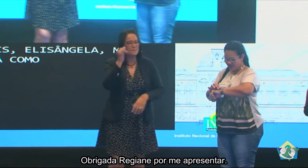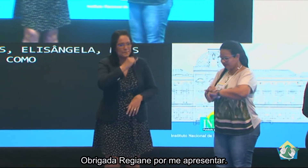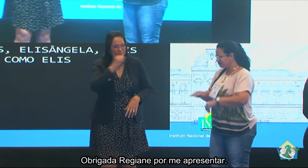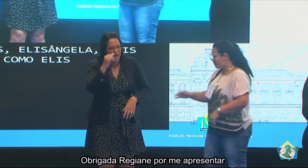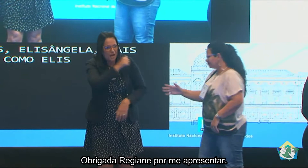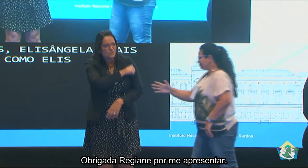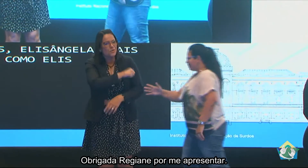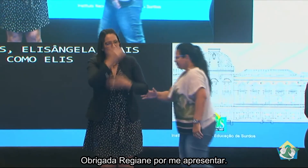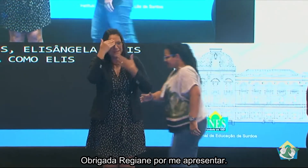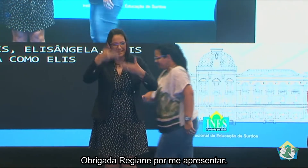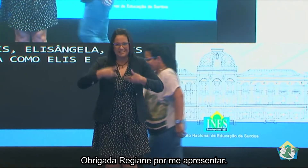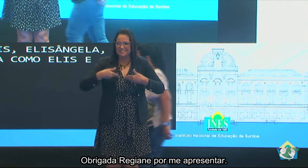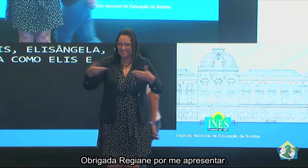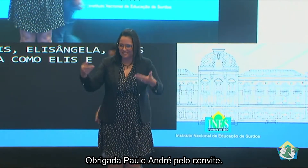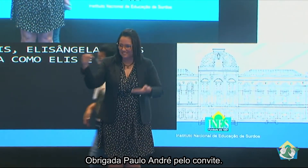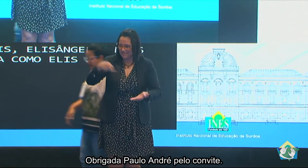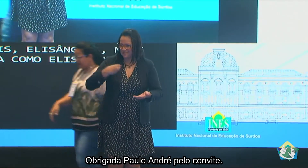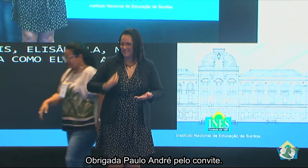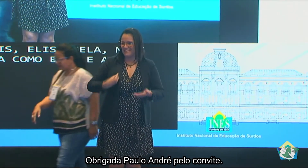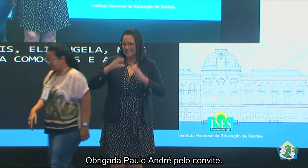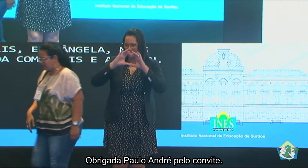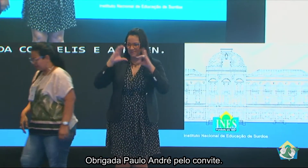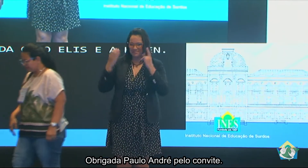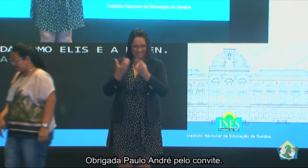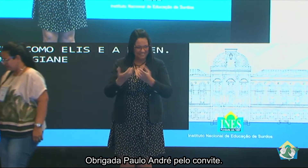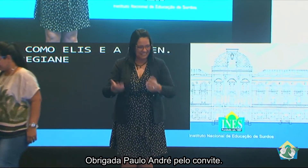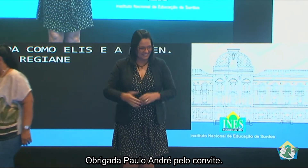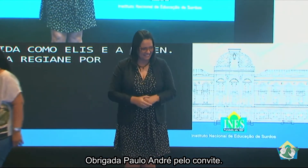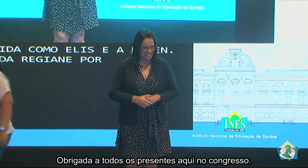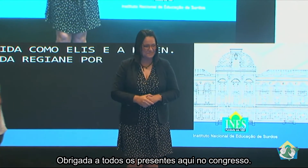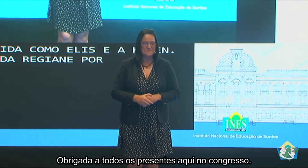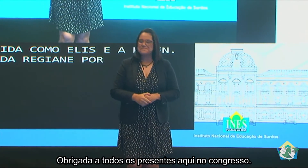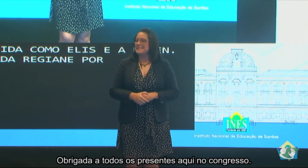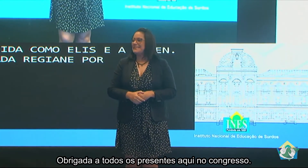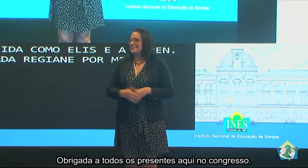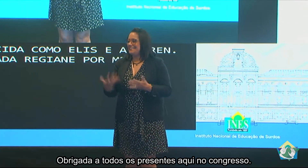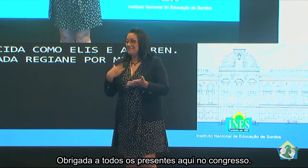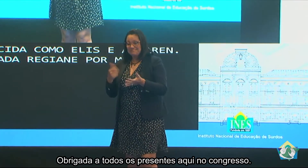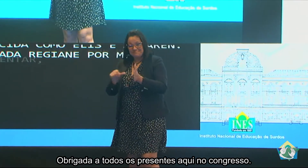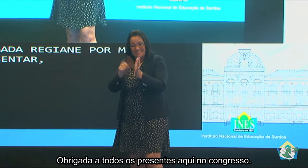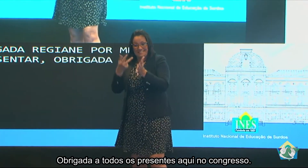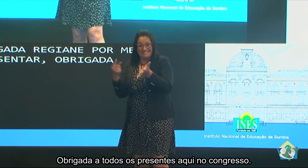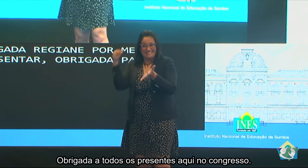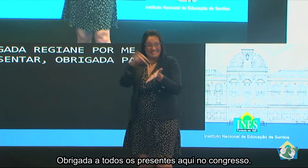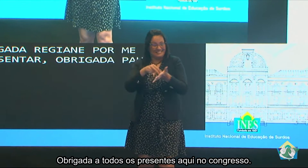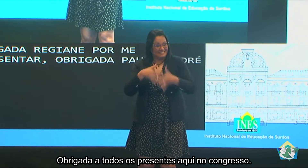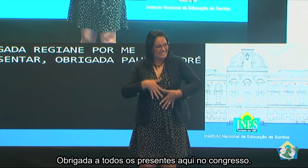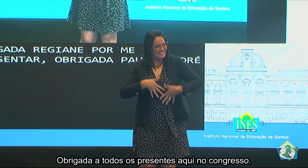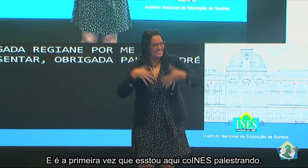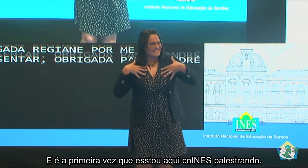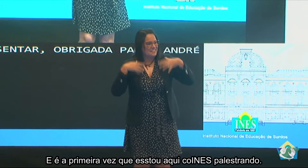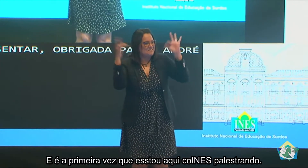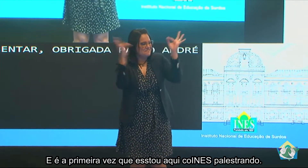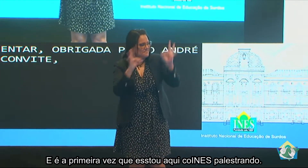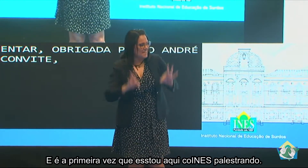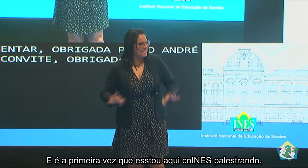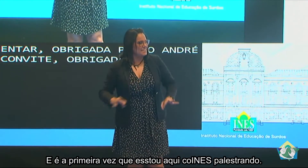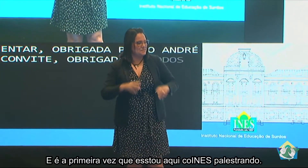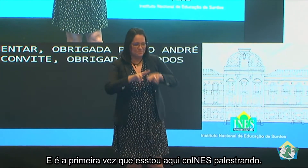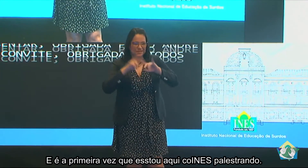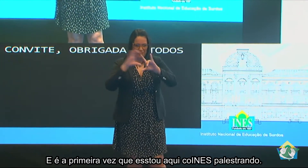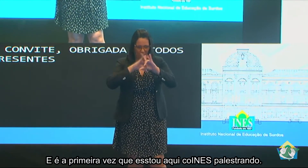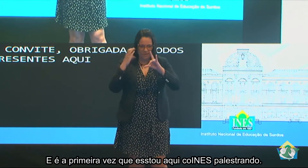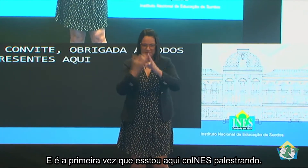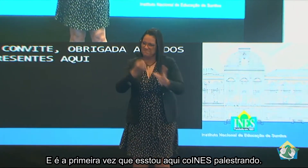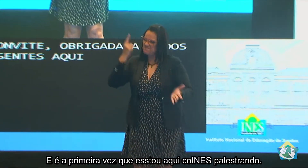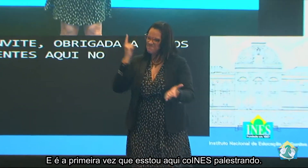Obrigada, Rejane, por me apresentar. Obrigada, Paulo André, pelo convite. Obrigada a todos os presentes aqui no Congresso. E é a primeira vez que eu